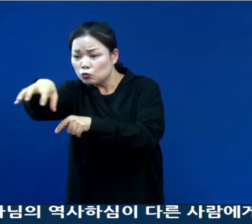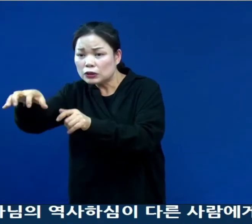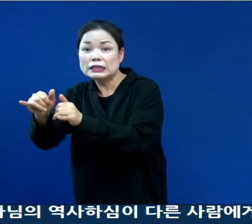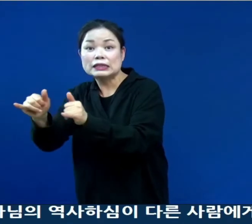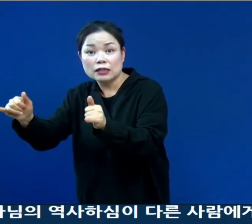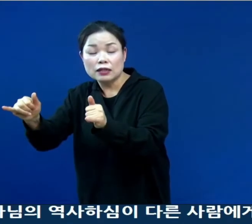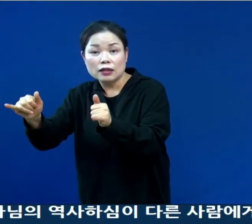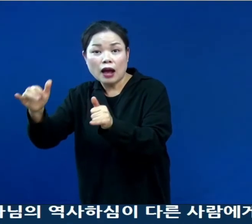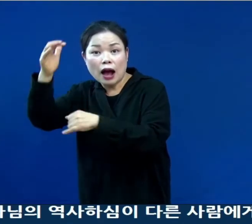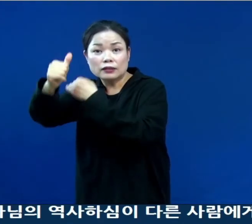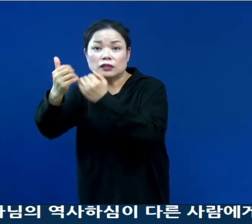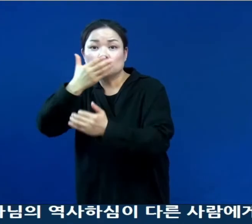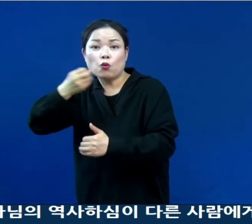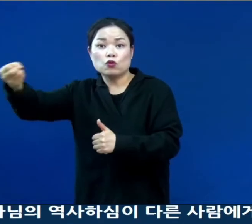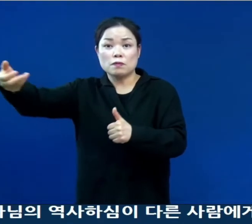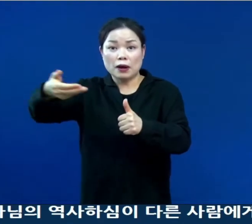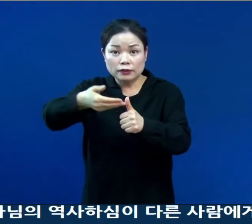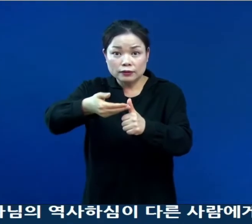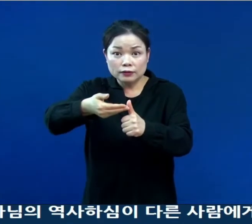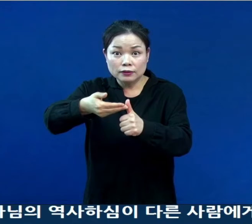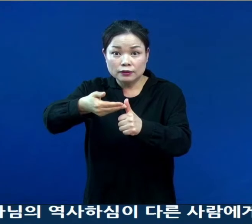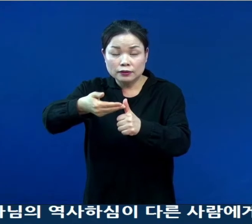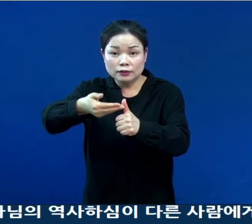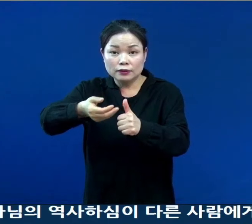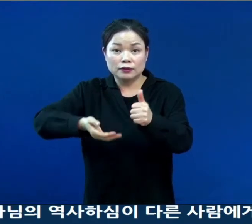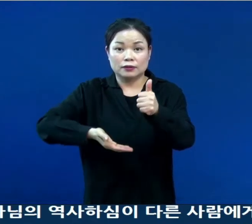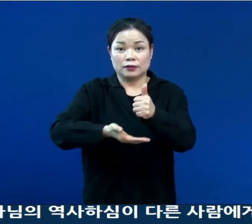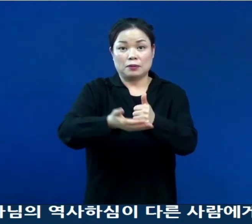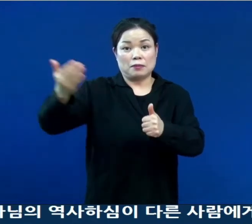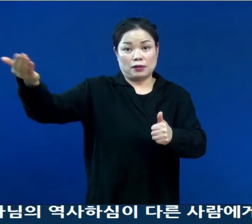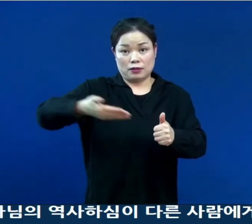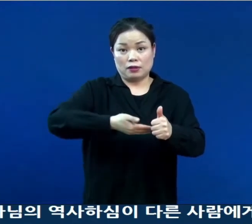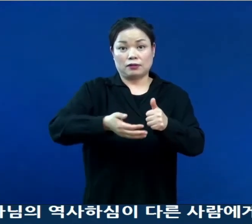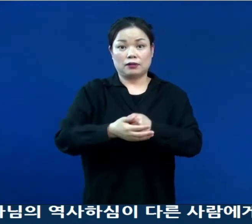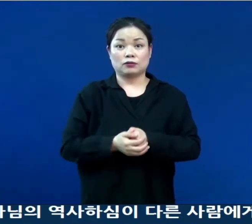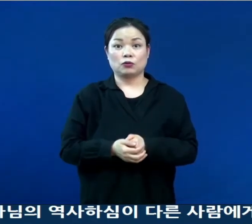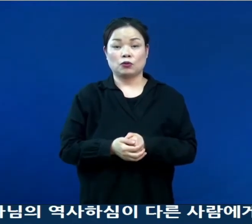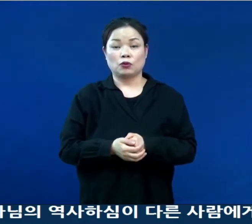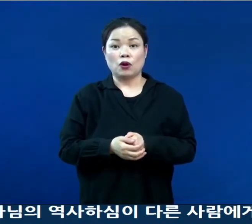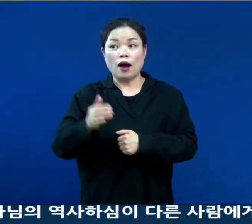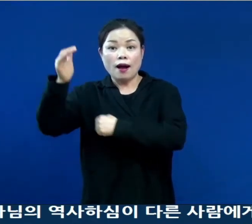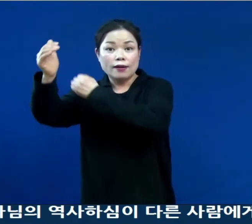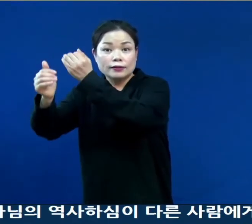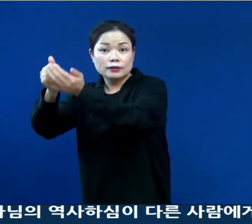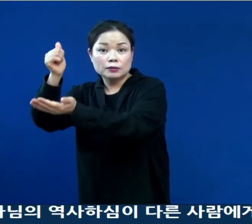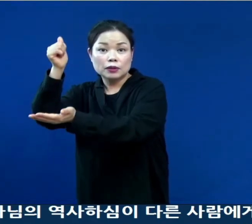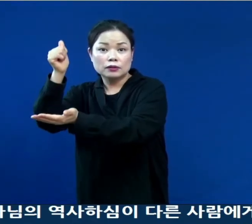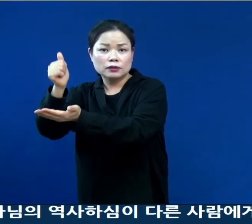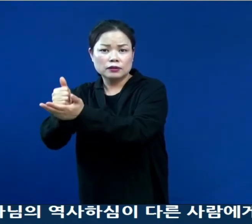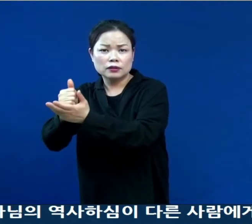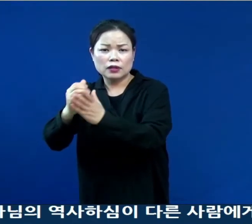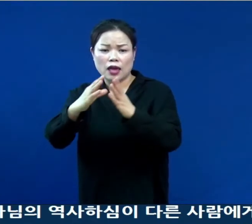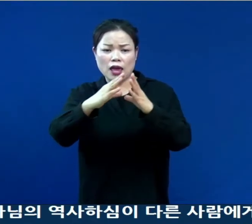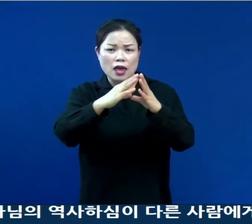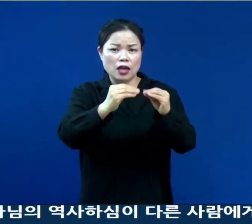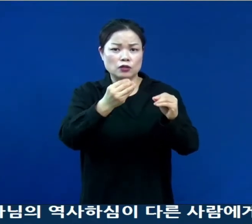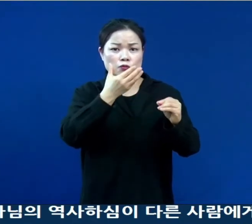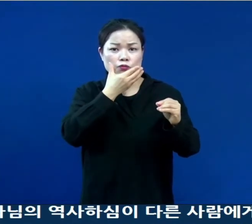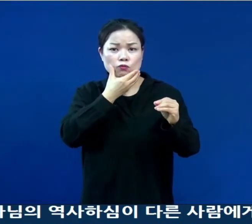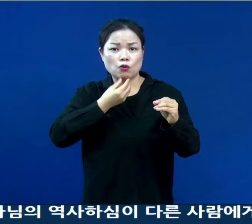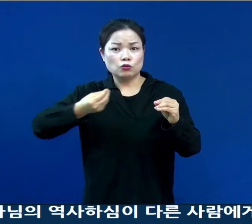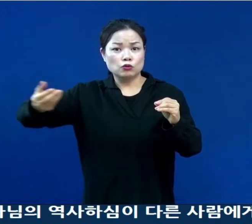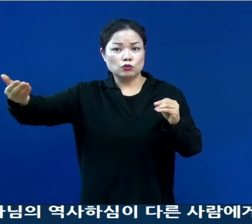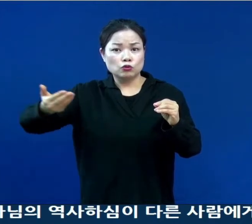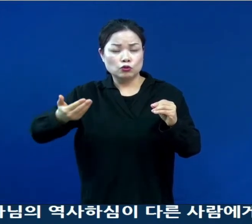사람들이 하나님의 복을 받는 혜택을 입게 된다는 것이죠. 하나님께서는 애굽에 복을 주시기